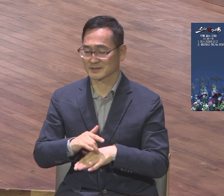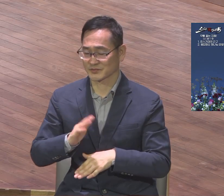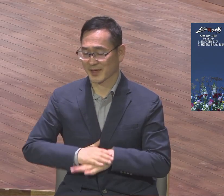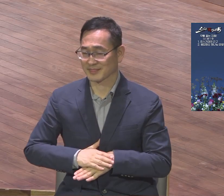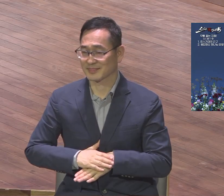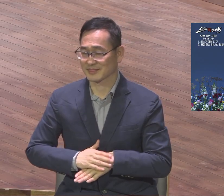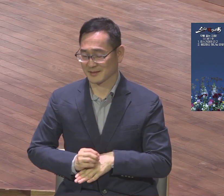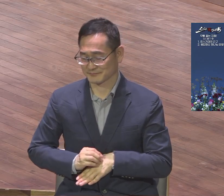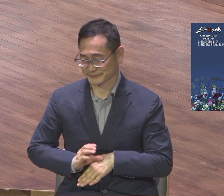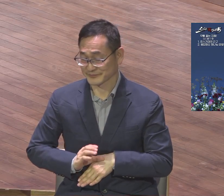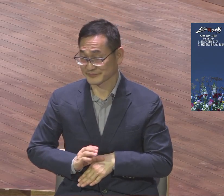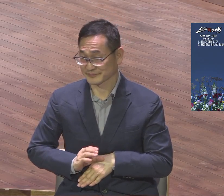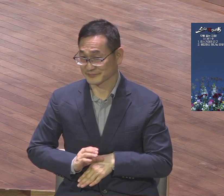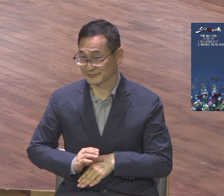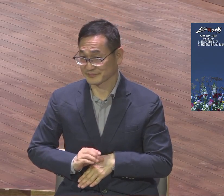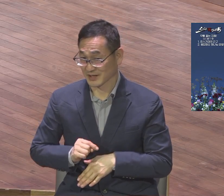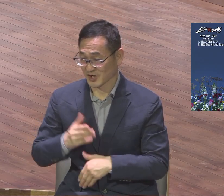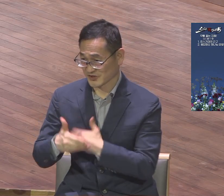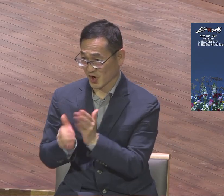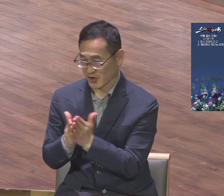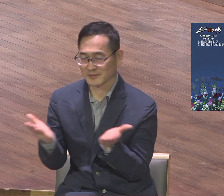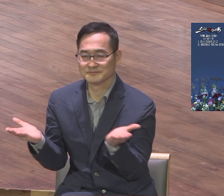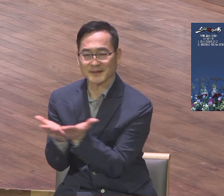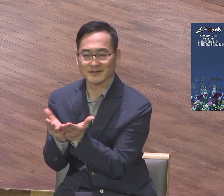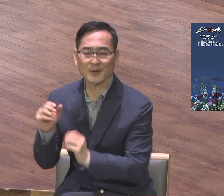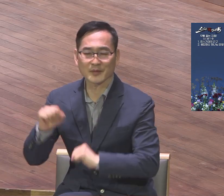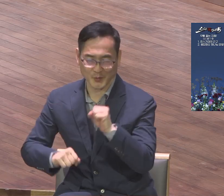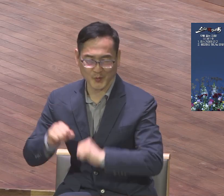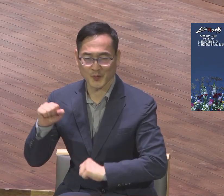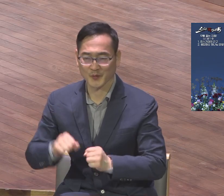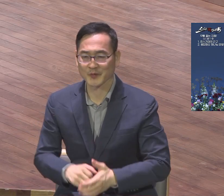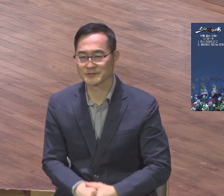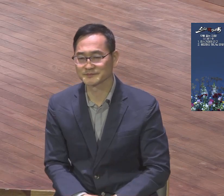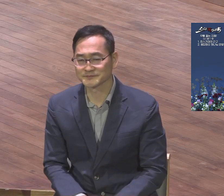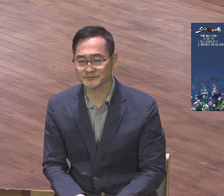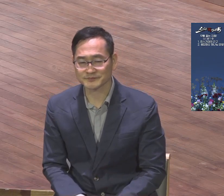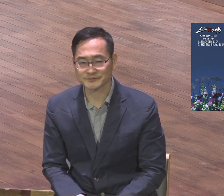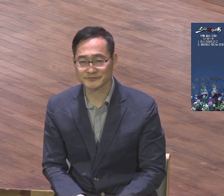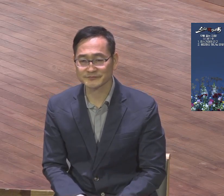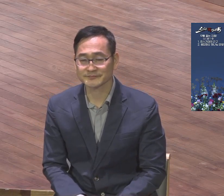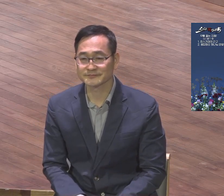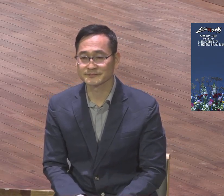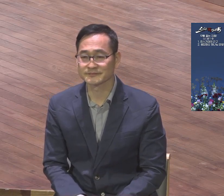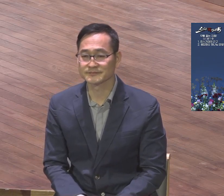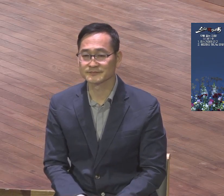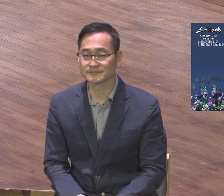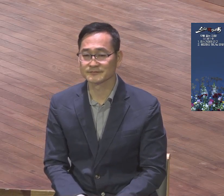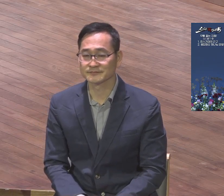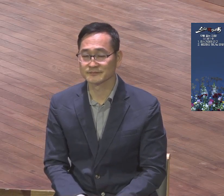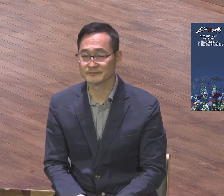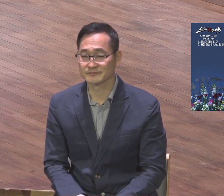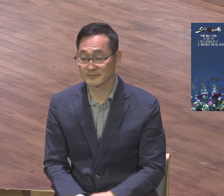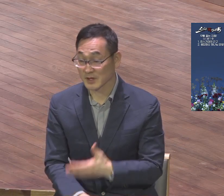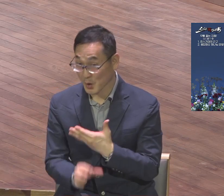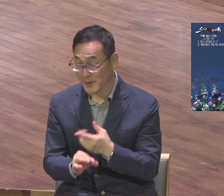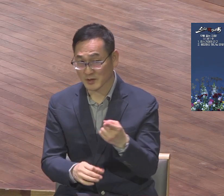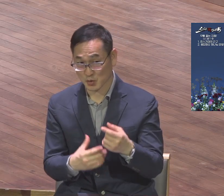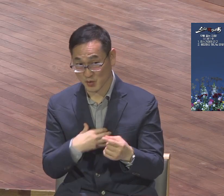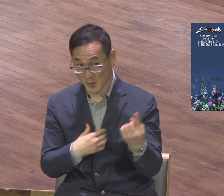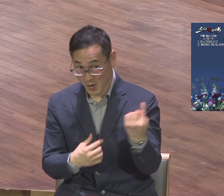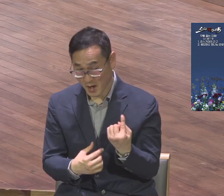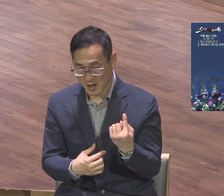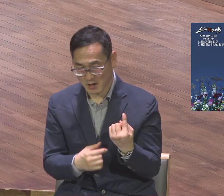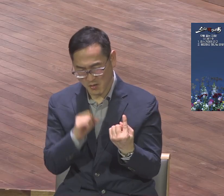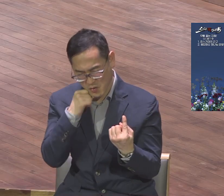성경적 신앙생활. 그러면요. 위기 가운데서도 위기